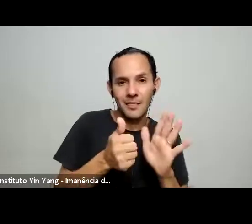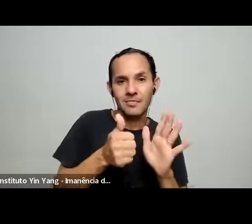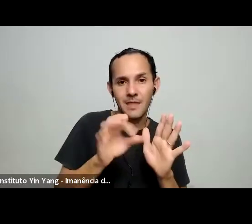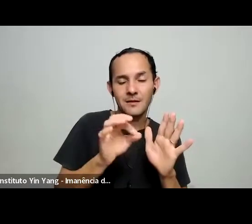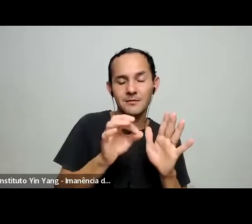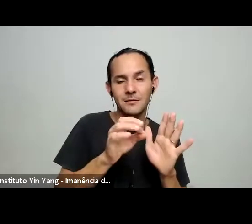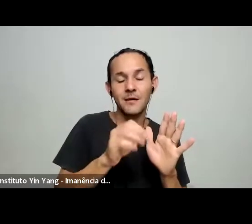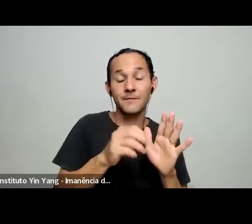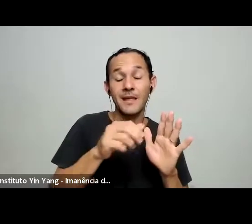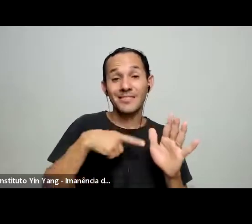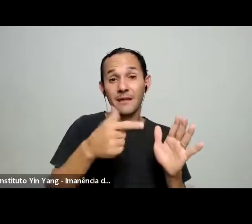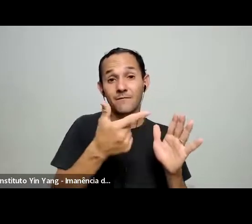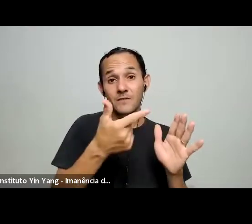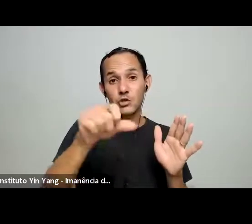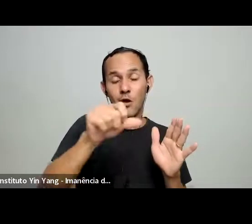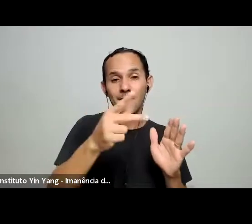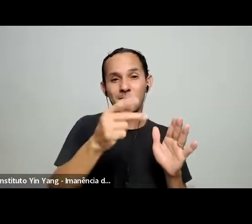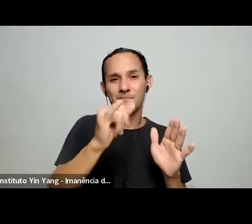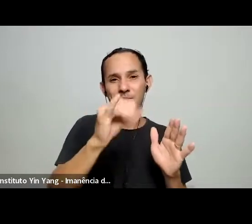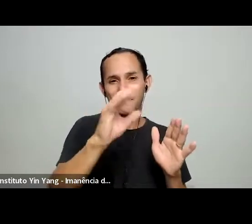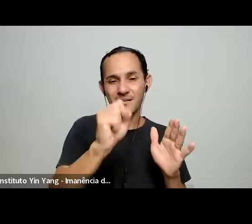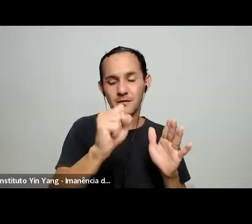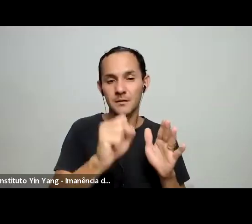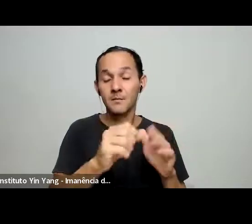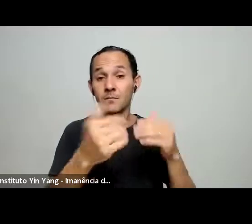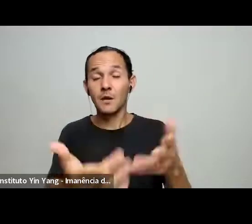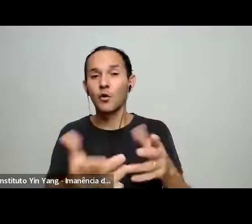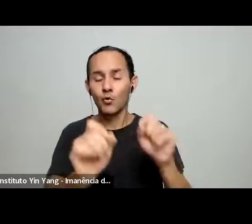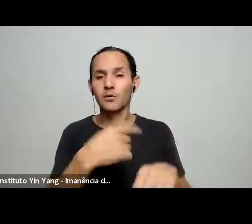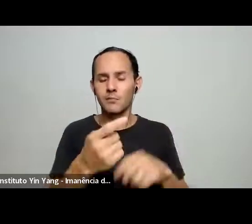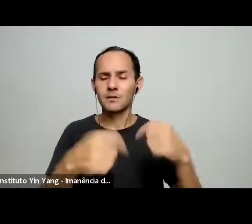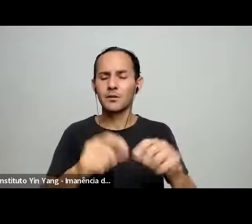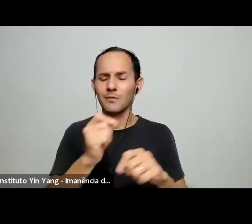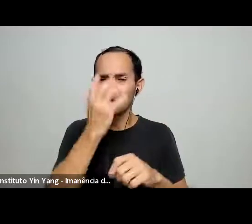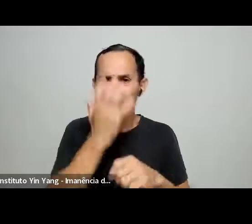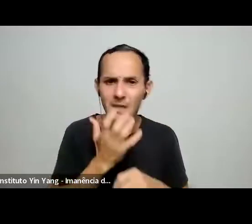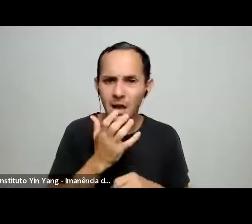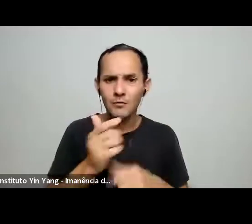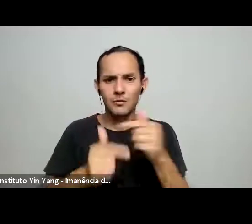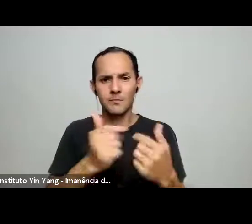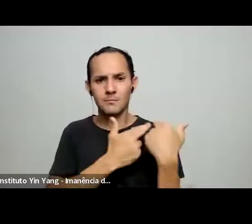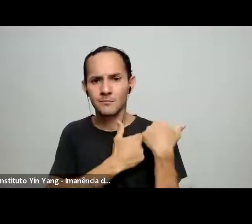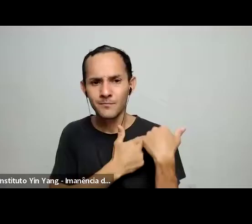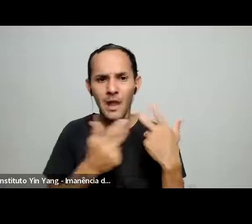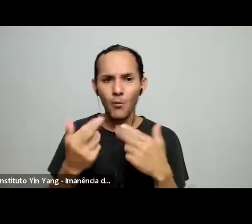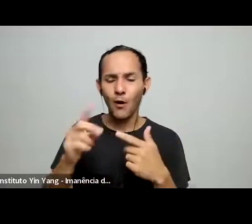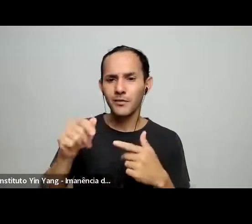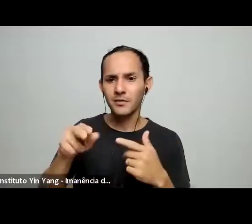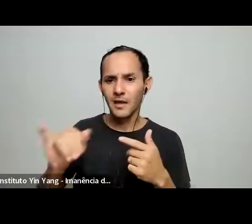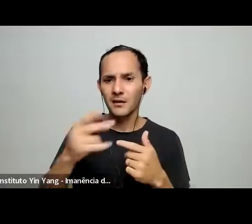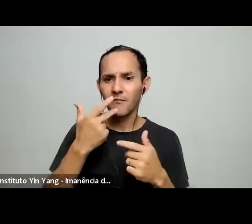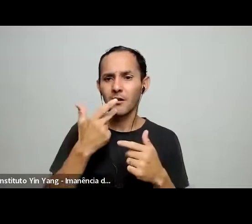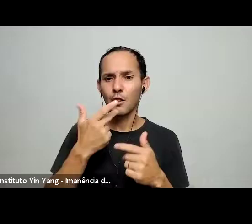temos 29 PICs, e nós precisamos, então, de uma forma séria, responsável, como a Daniele falou, uma